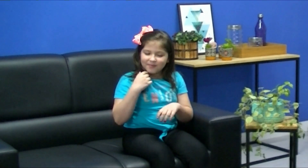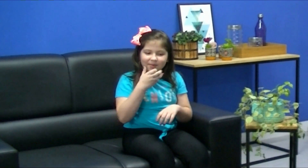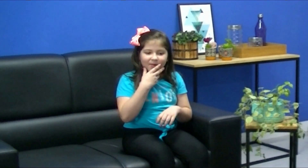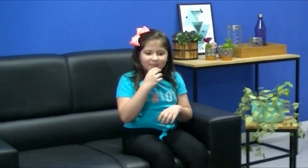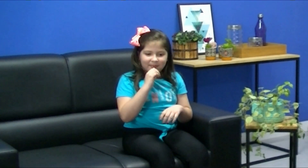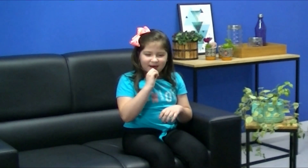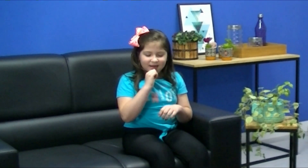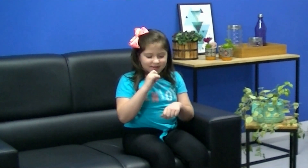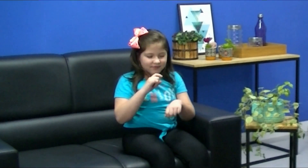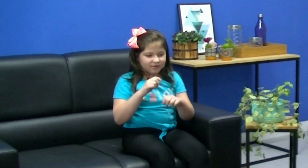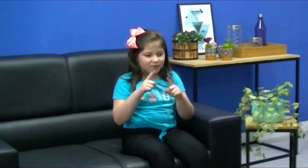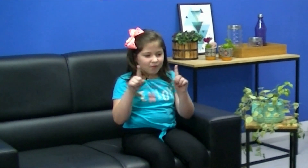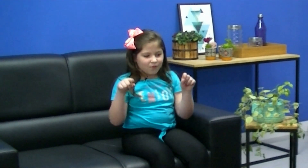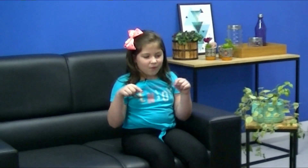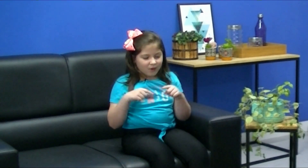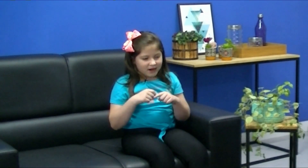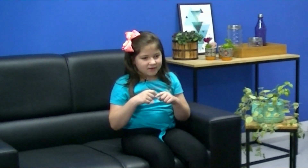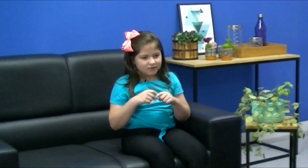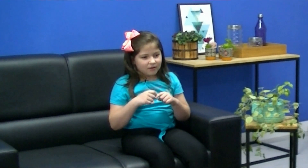meu pai estava no quarto,